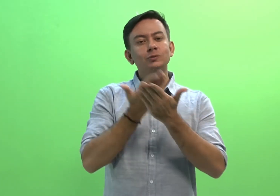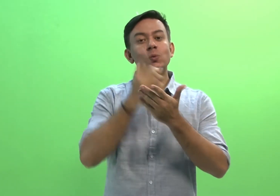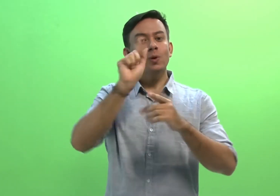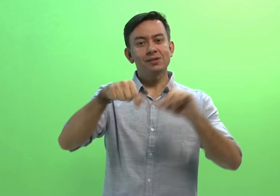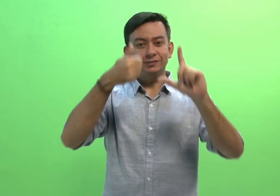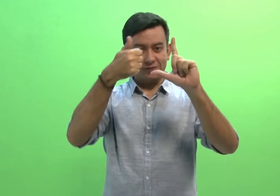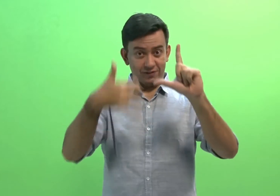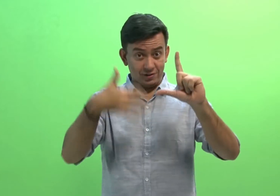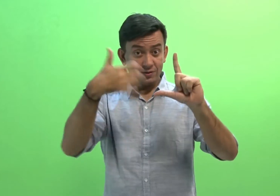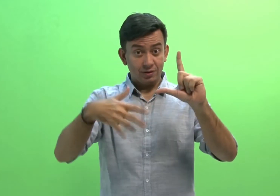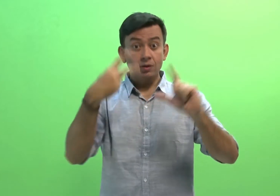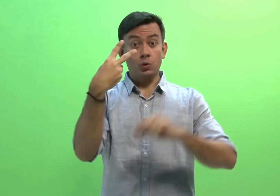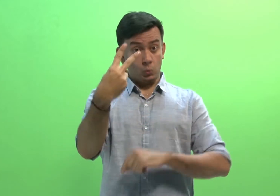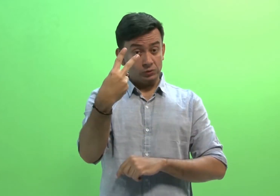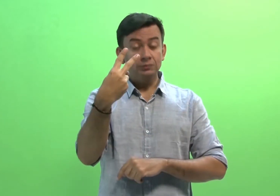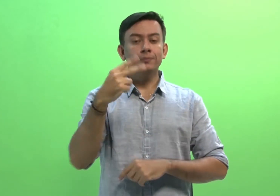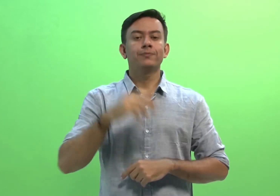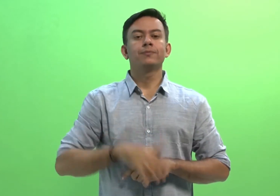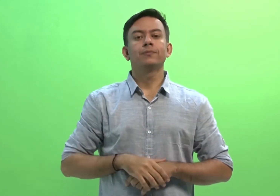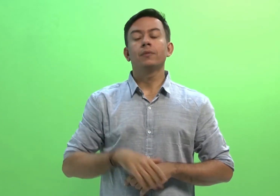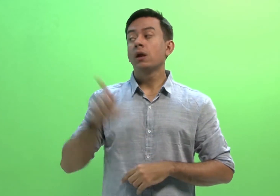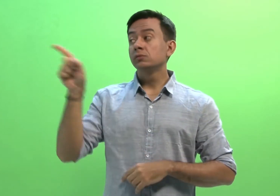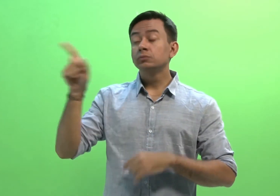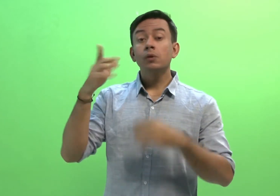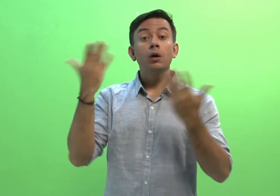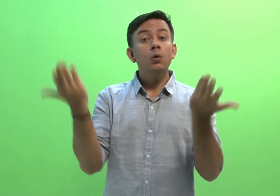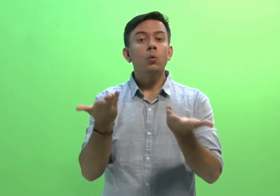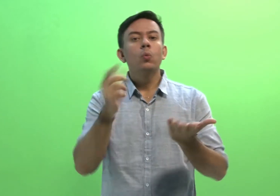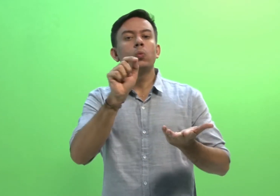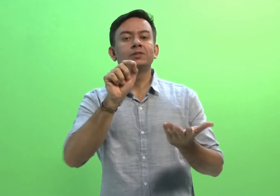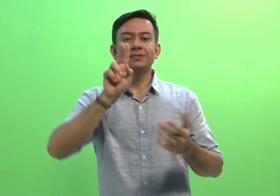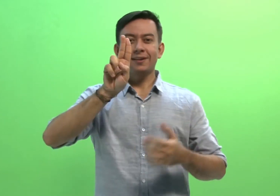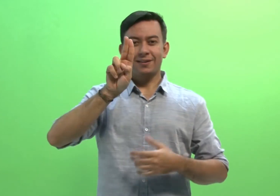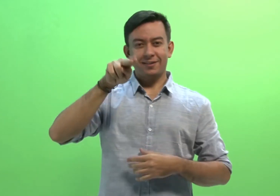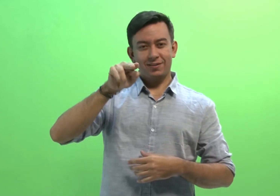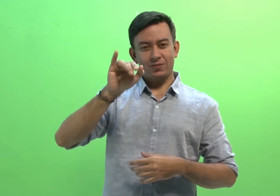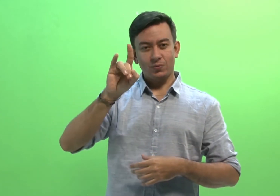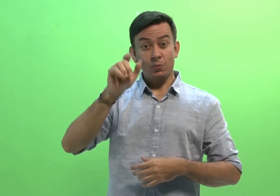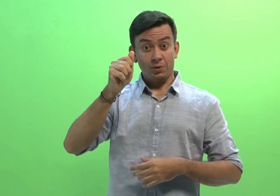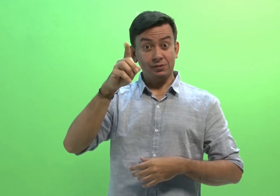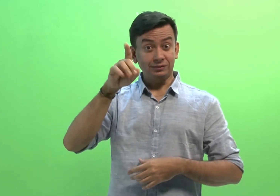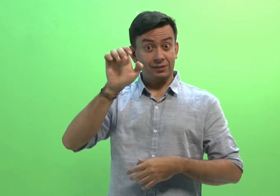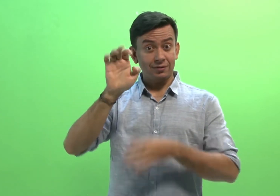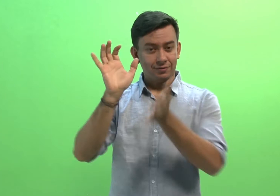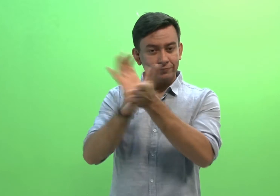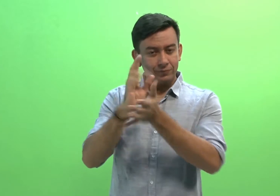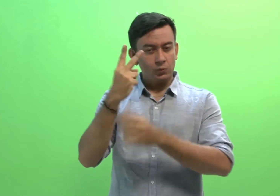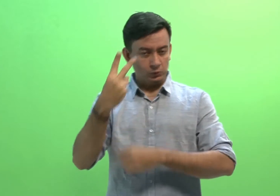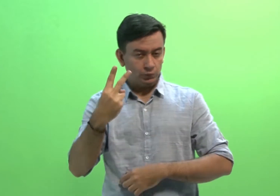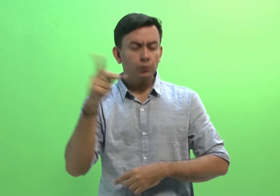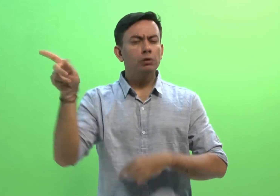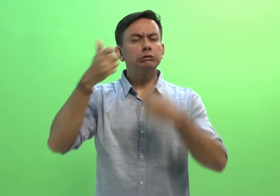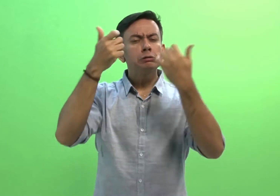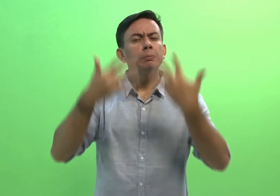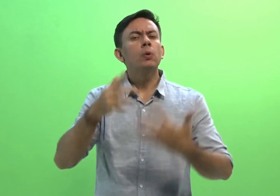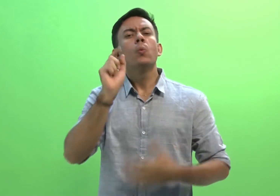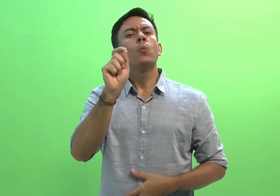Olá, tudo bem? Iniciaremos agora a nossa videoaula número 2. Nessa unidade